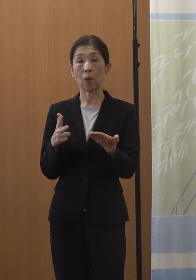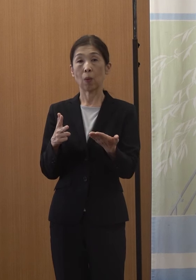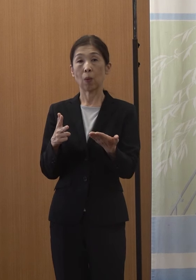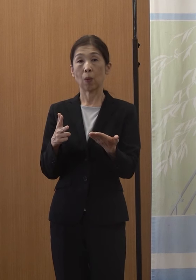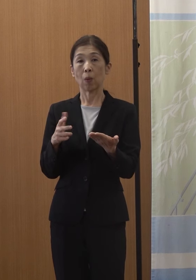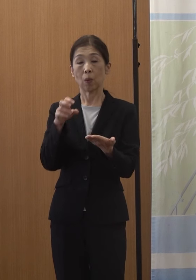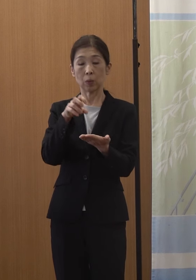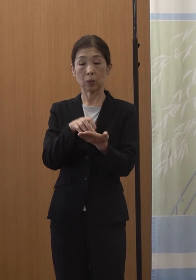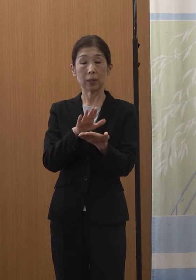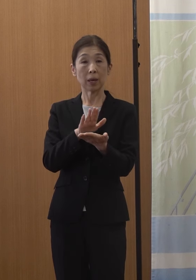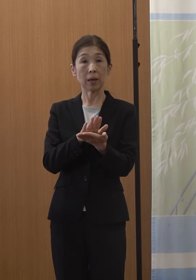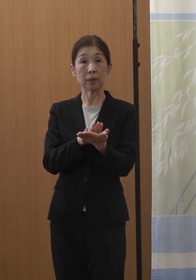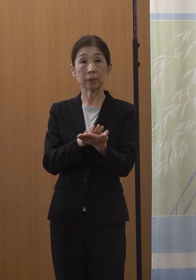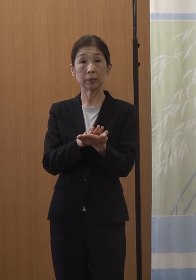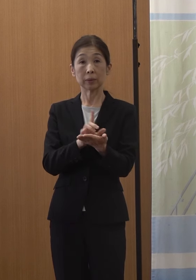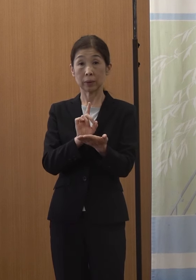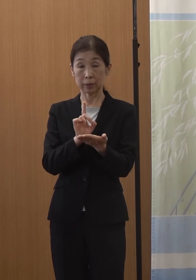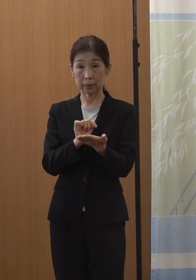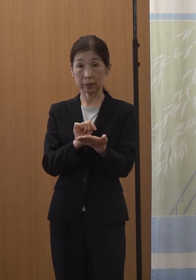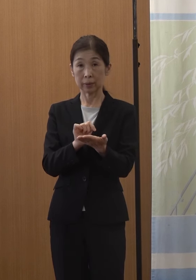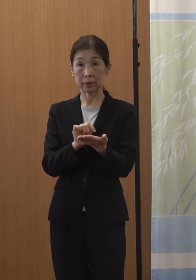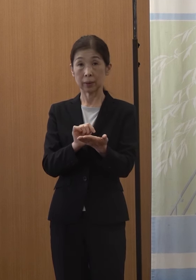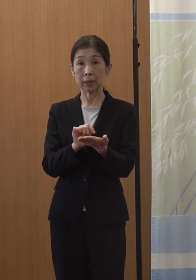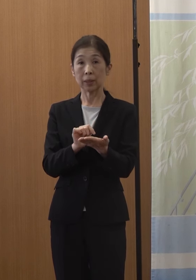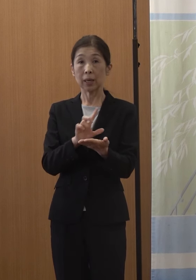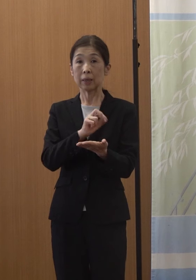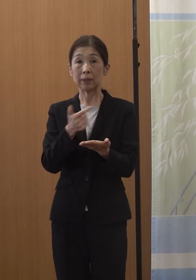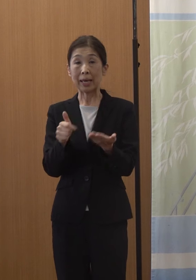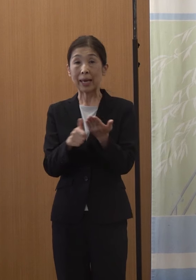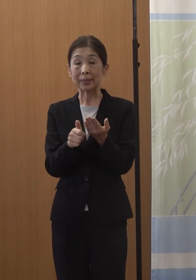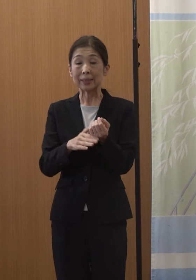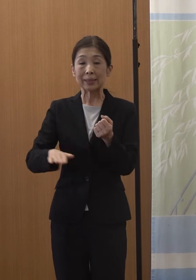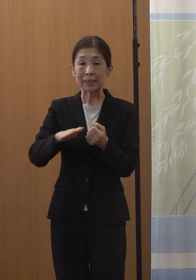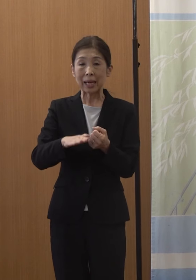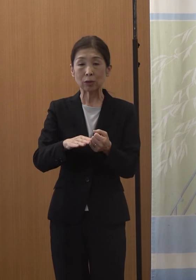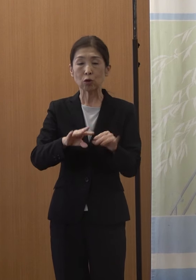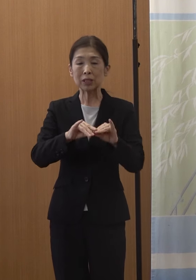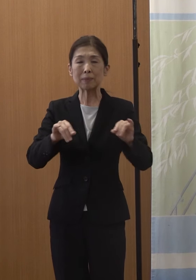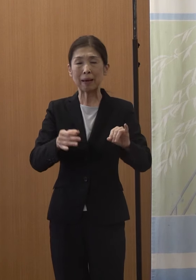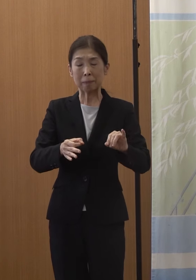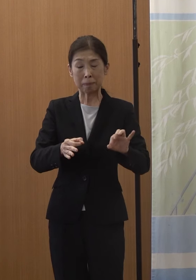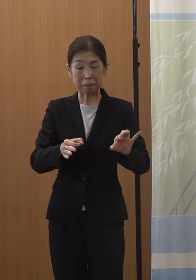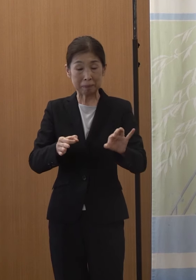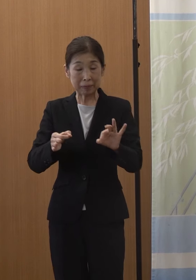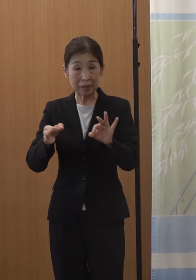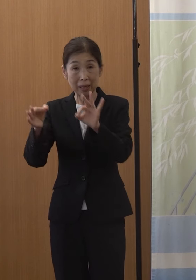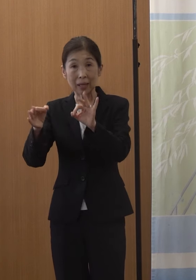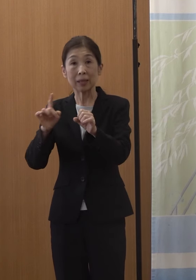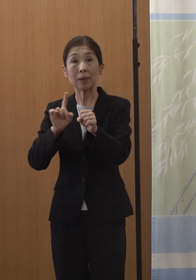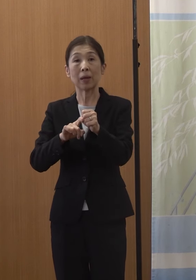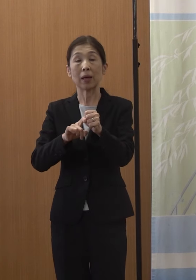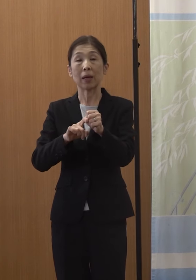提示させていただきましたけれども、かなり金沢駅周辺の地価が高騰しているという状況、そ